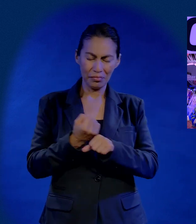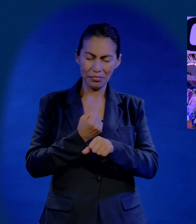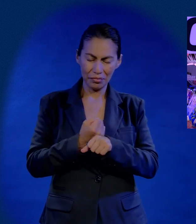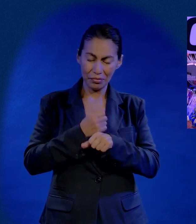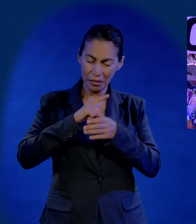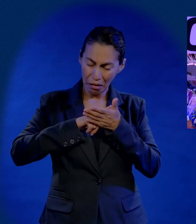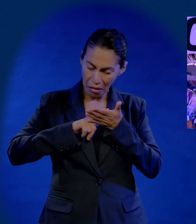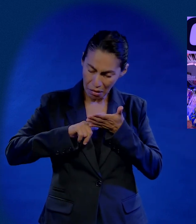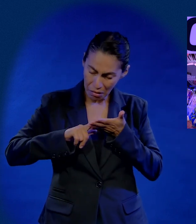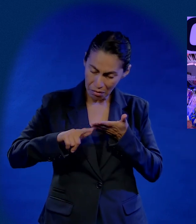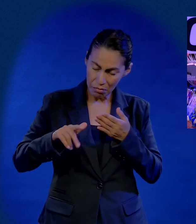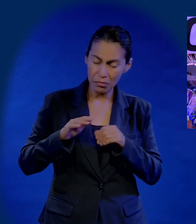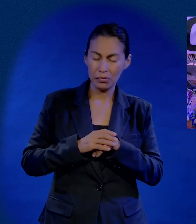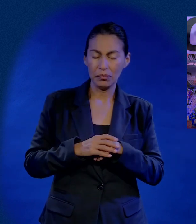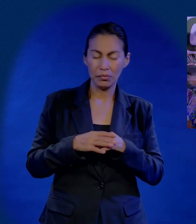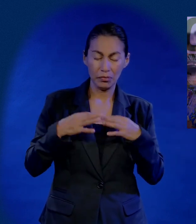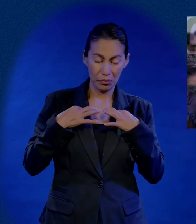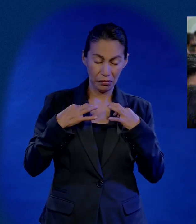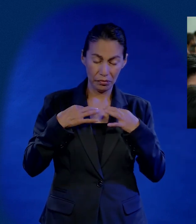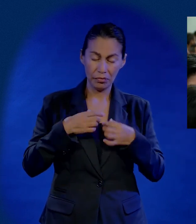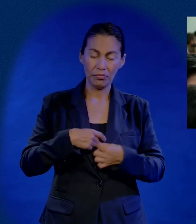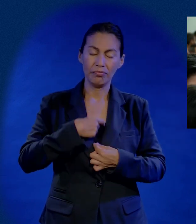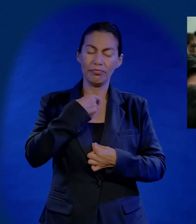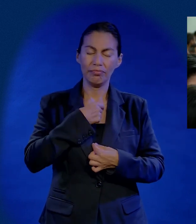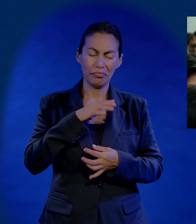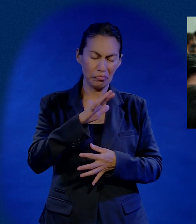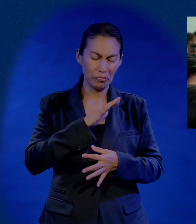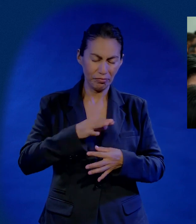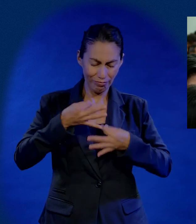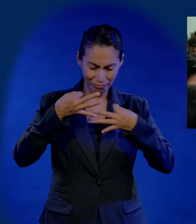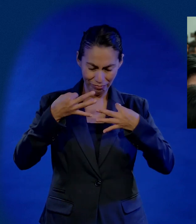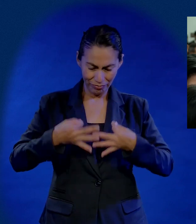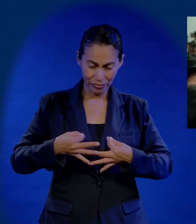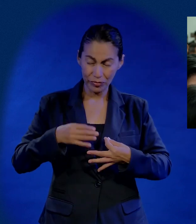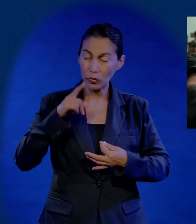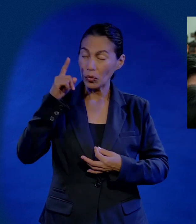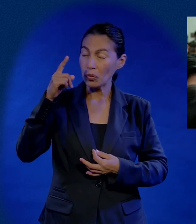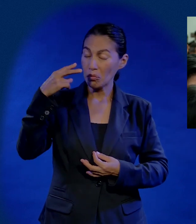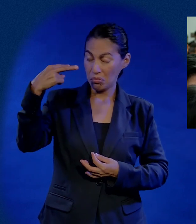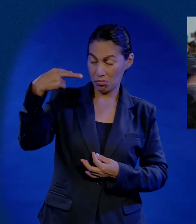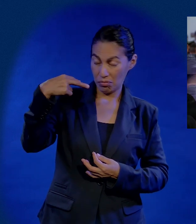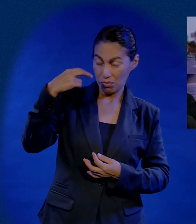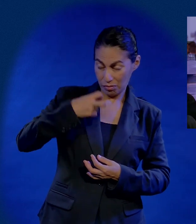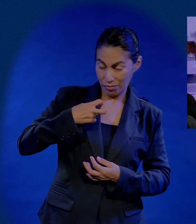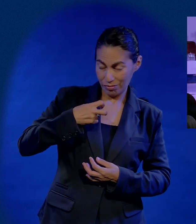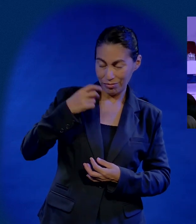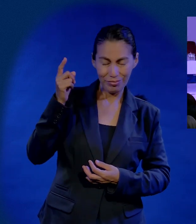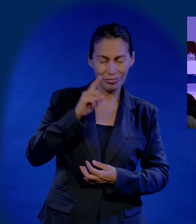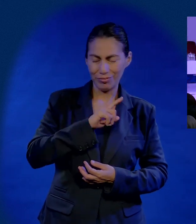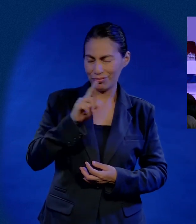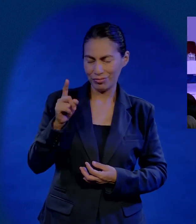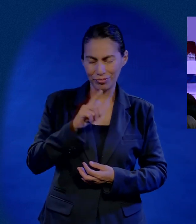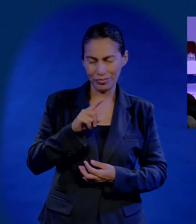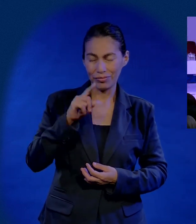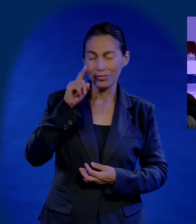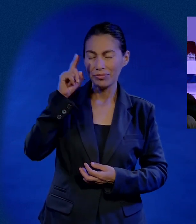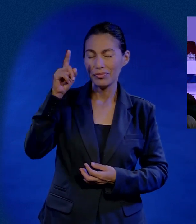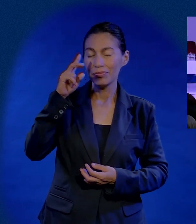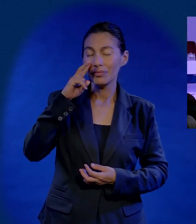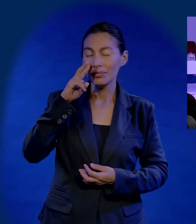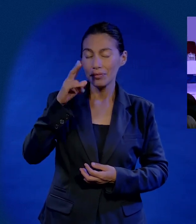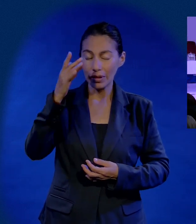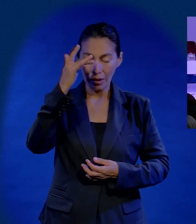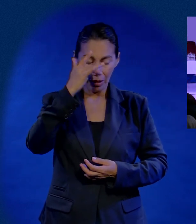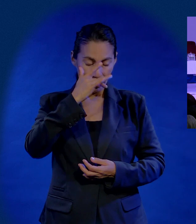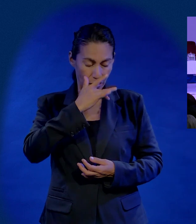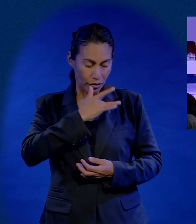sacos. Sacos, bañados en perfume, bañados en perfume, con zapatos boleados, con zapatos boleados. Pero tú ves, pero tú ves más allá que eso, más